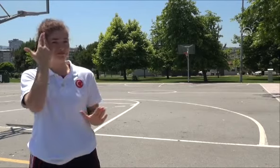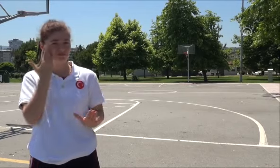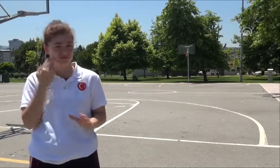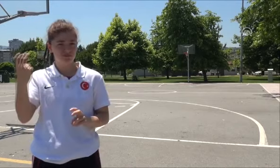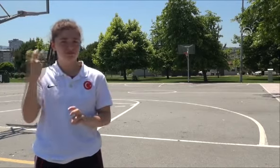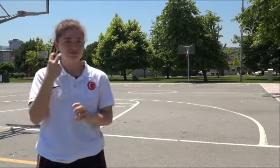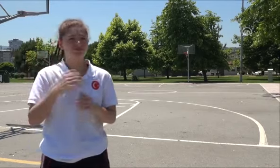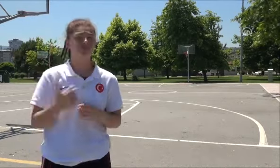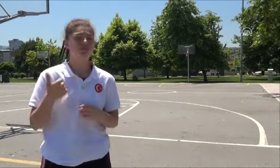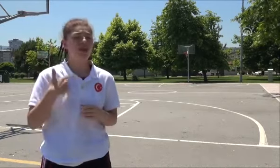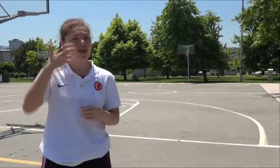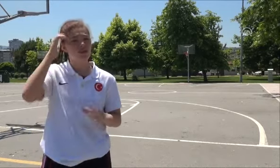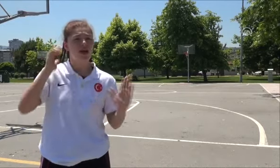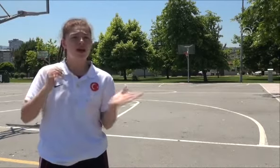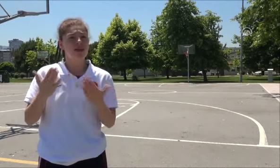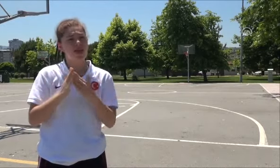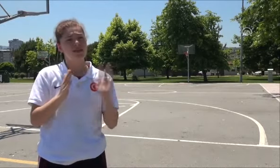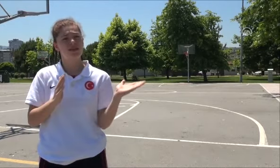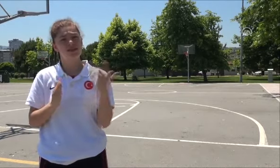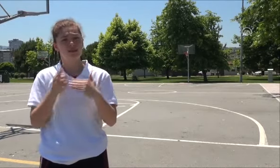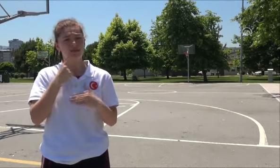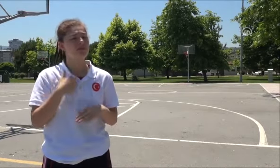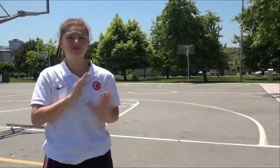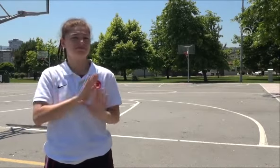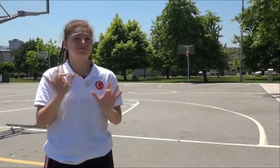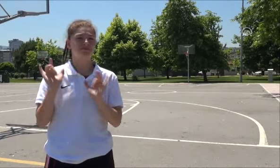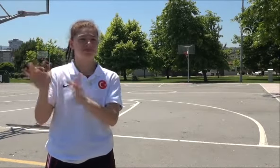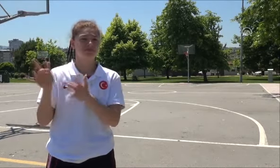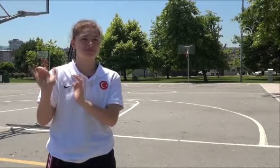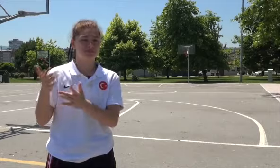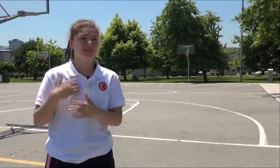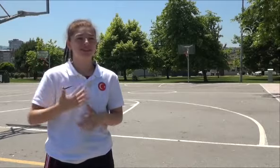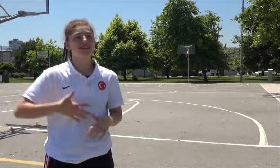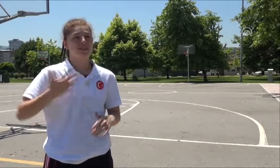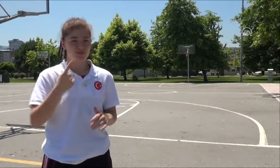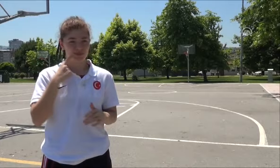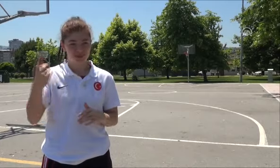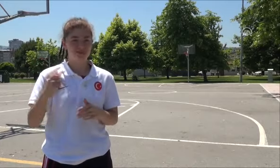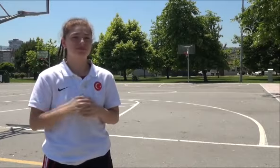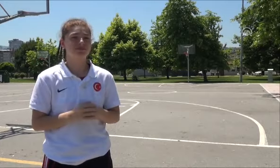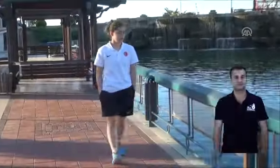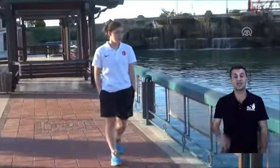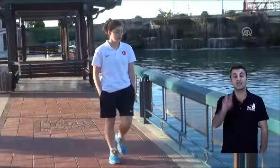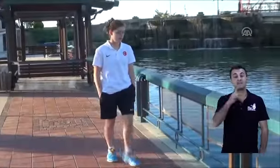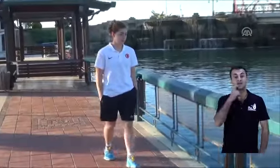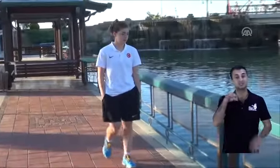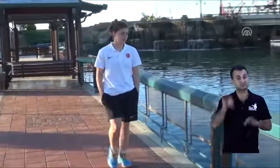Annem babam beni izliyordu. Haydi eve gidiyoruz dediklerinde, hayır gitmek istemiyorum diyordum onlara.